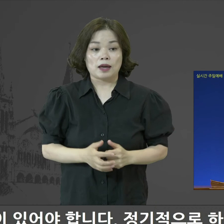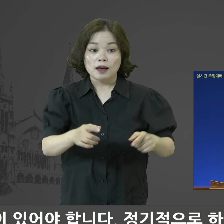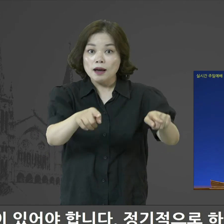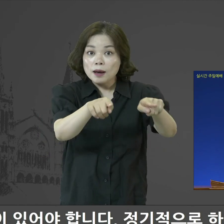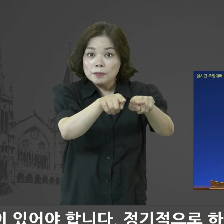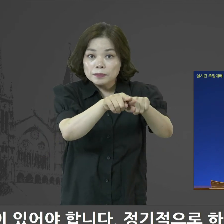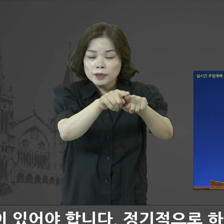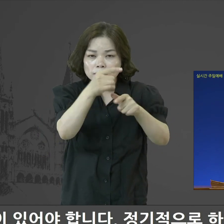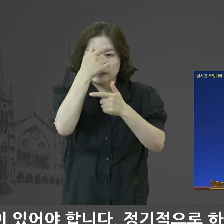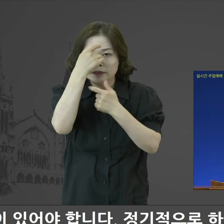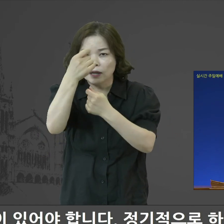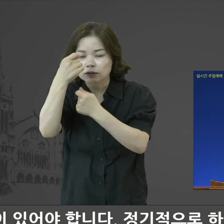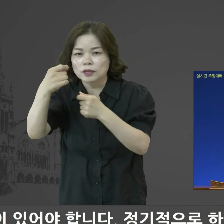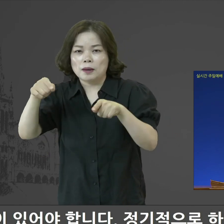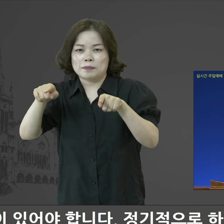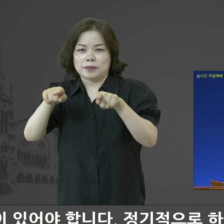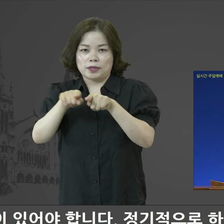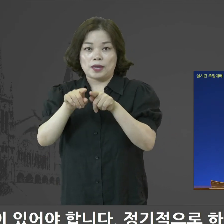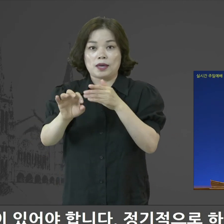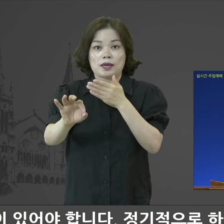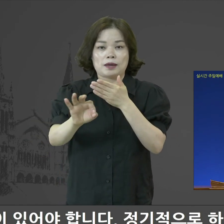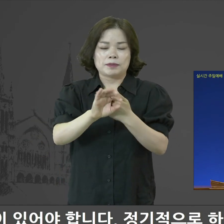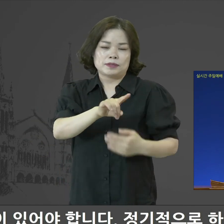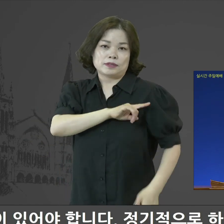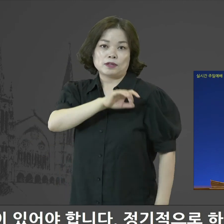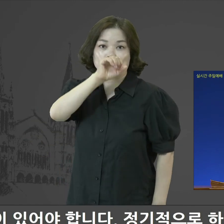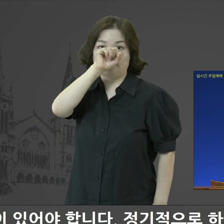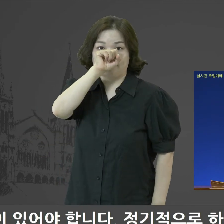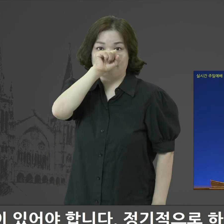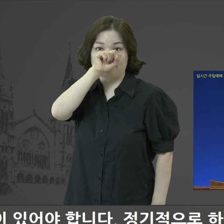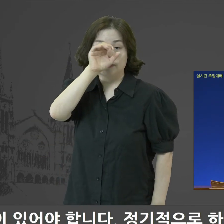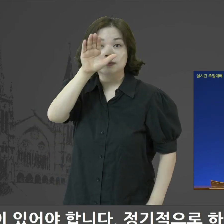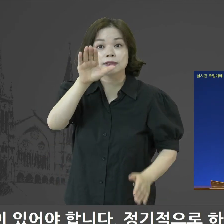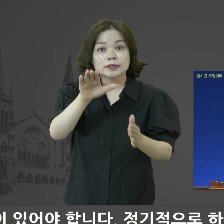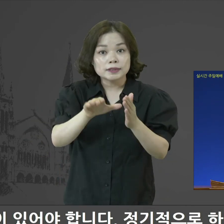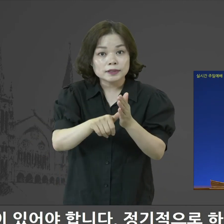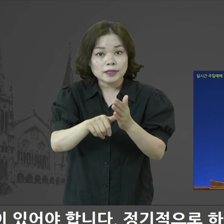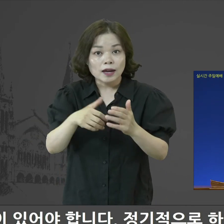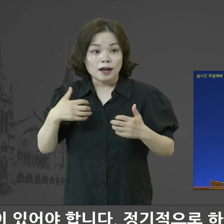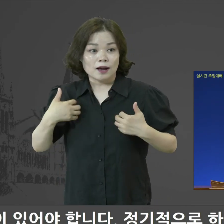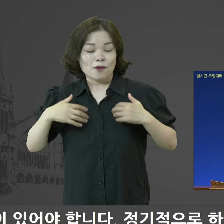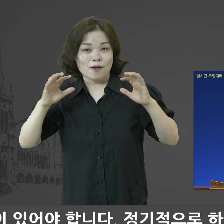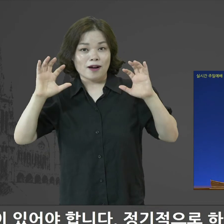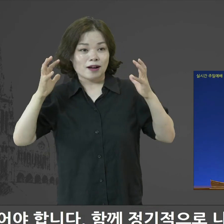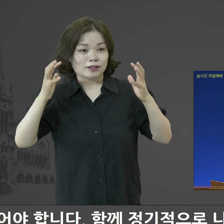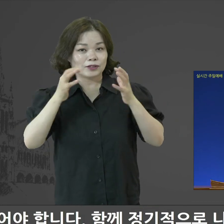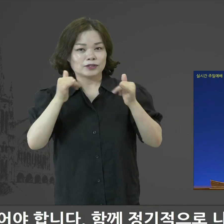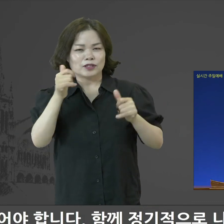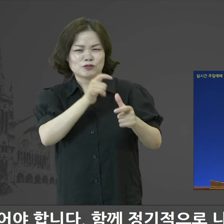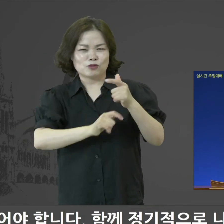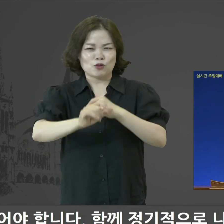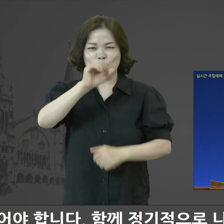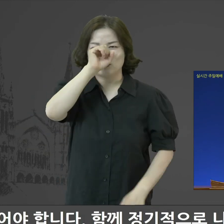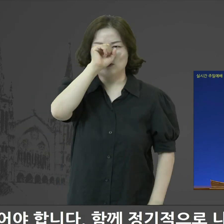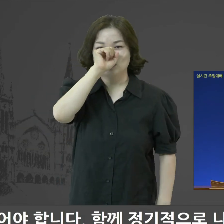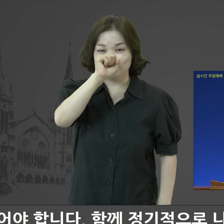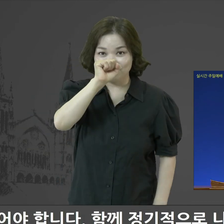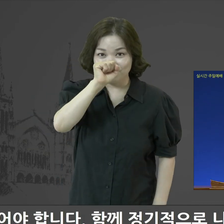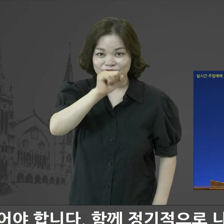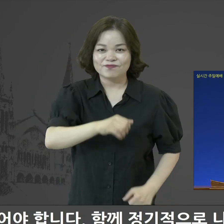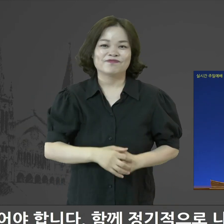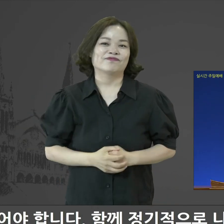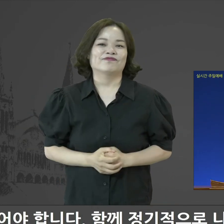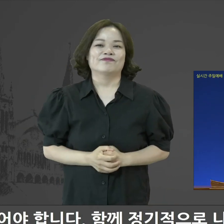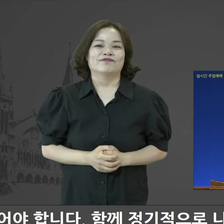함께 정기적으로 나가면 제일 좋습니다. 그때 환영해 주는 사람이 있으면 더 좋습니다.